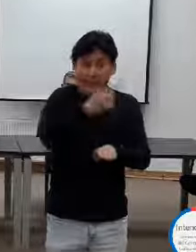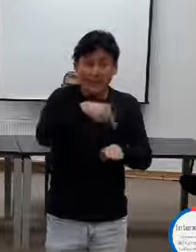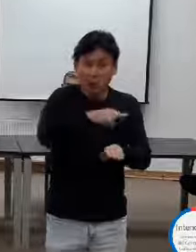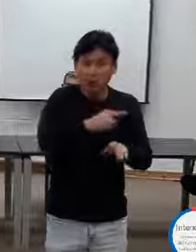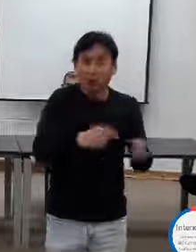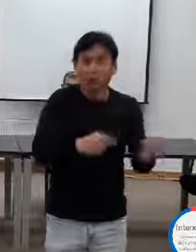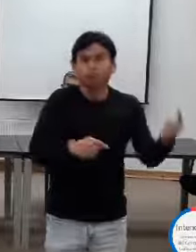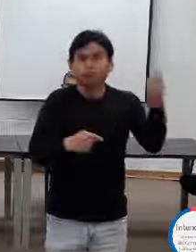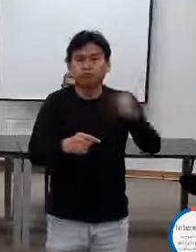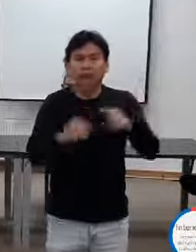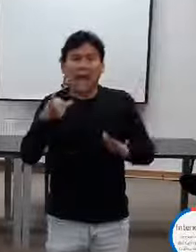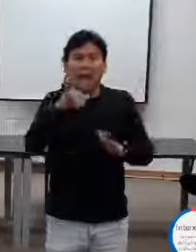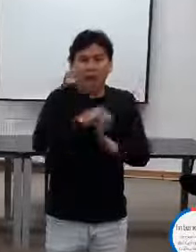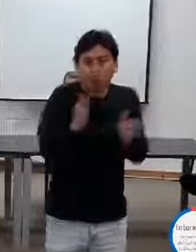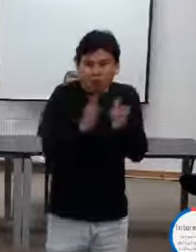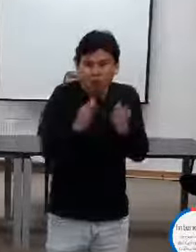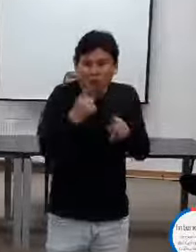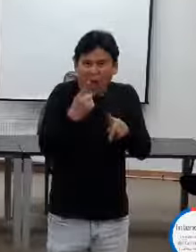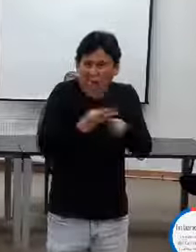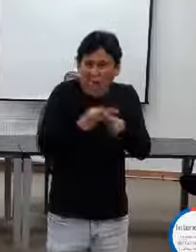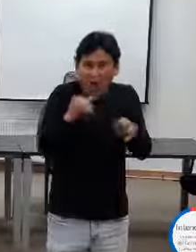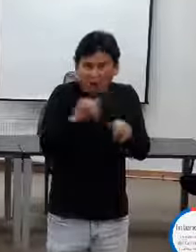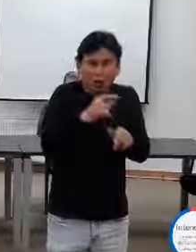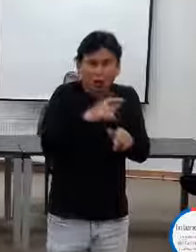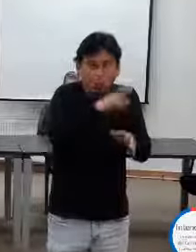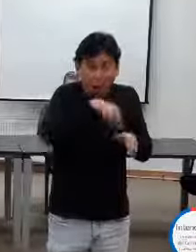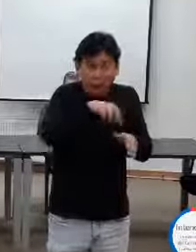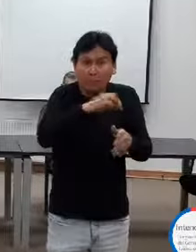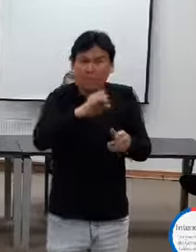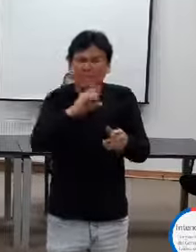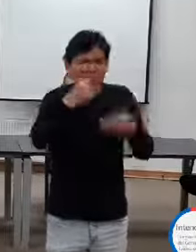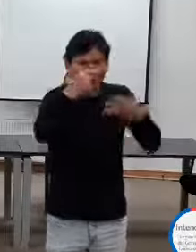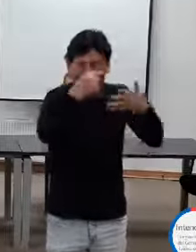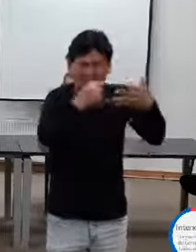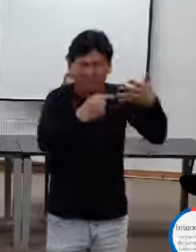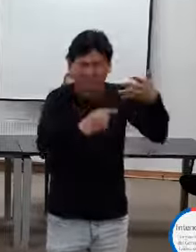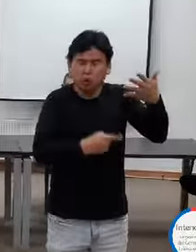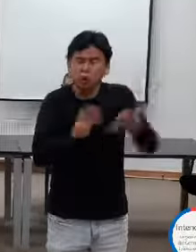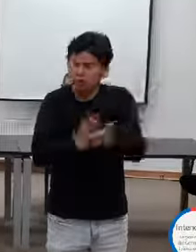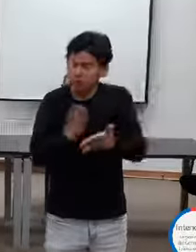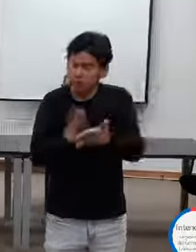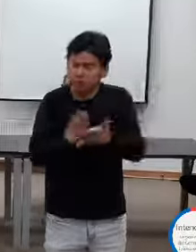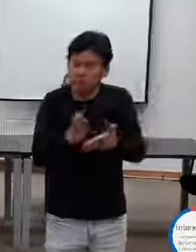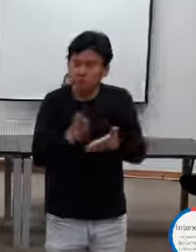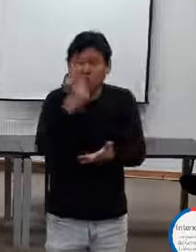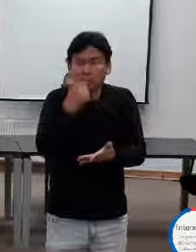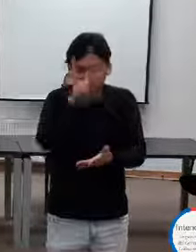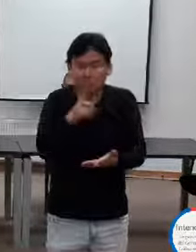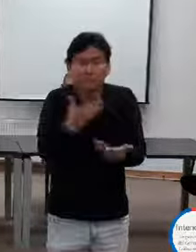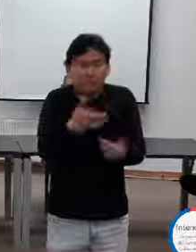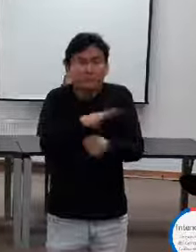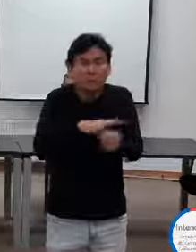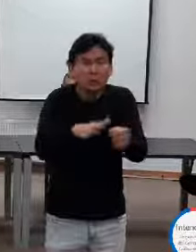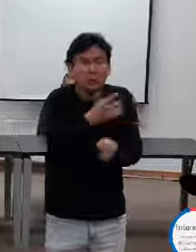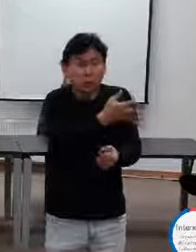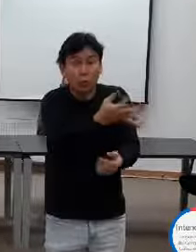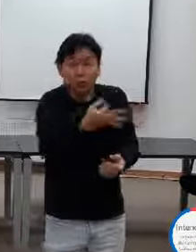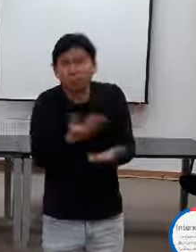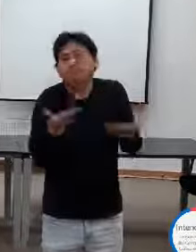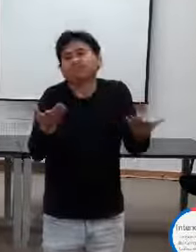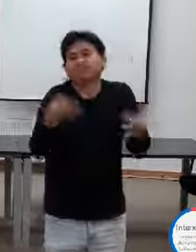vienen vía un charter, todos vienen con PCR, etcétera. Son muchas exigencias que se han ido haciendo. Pero pasan estas situaciones, como usted